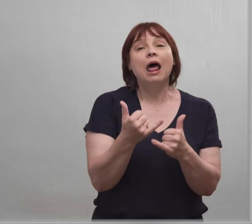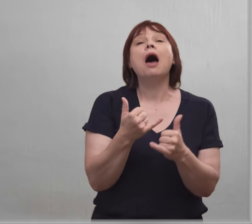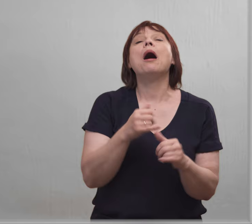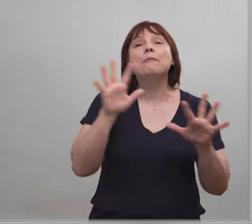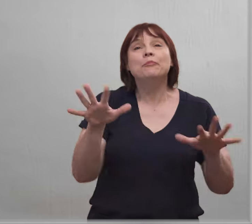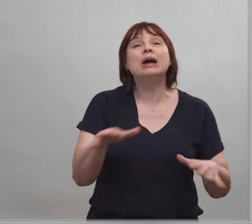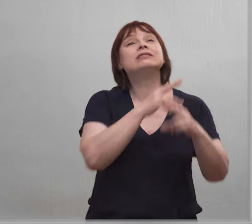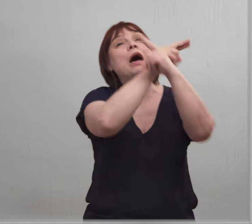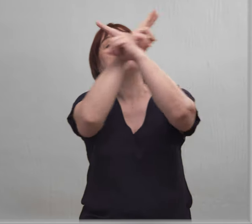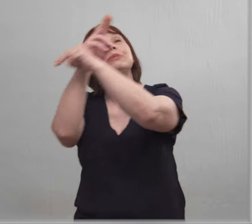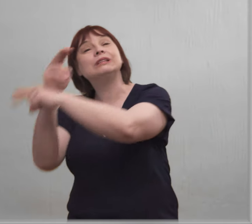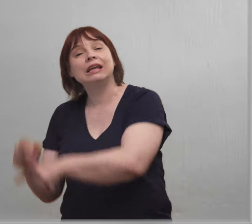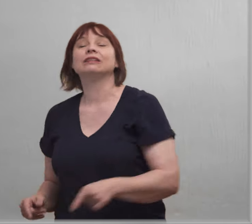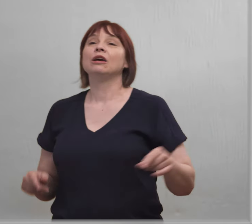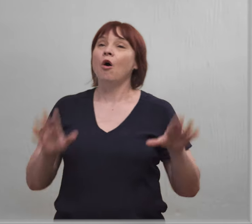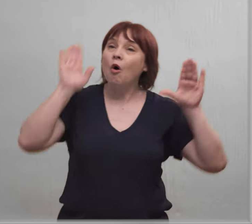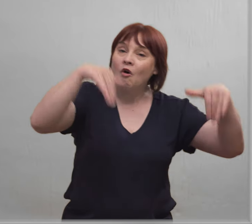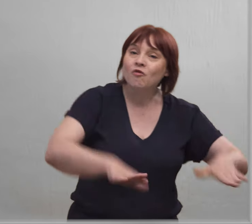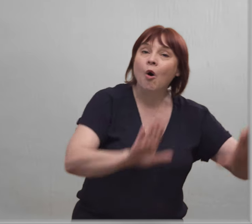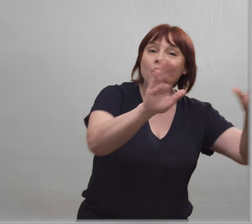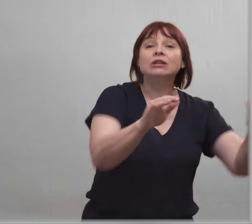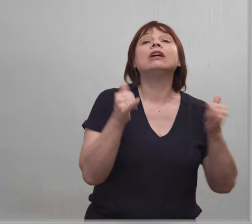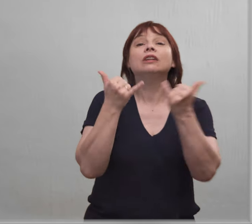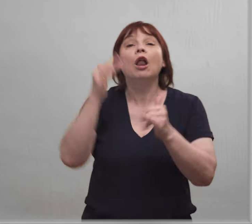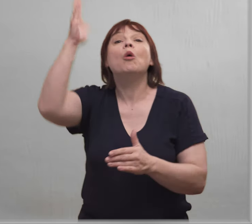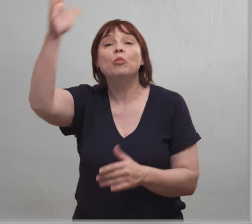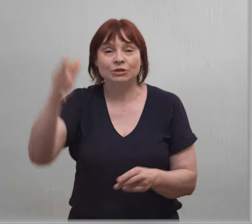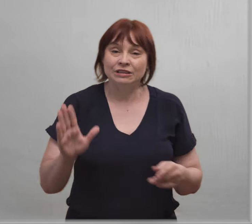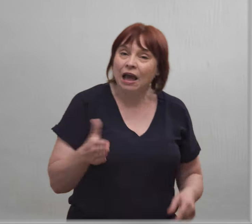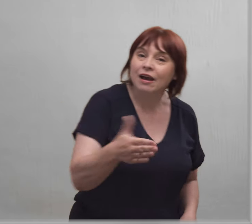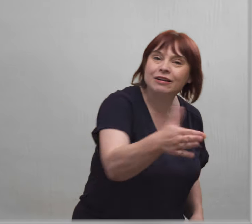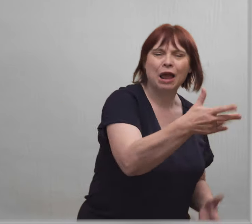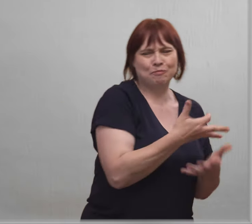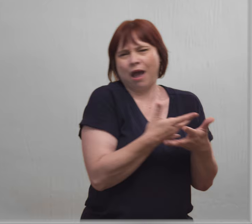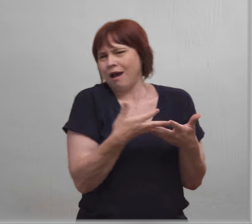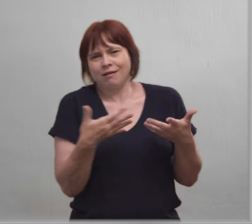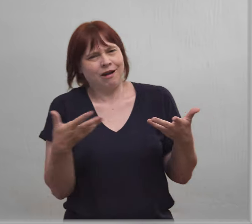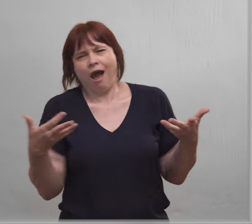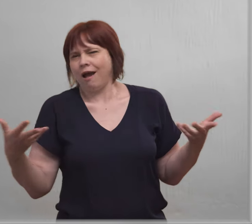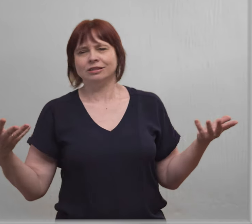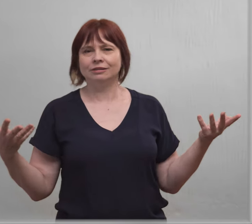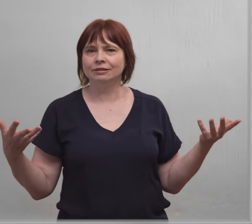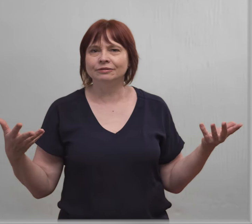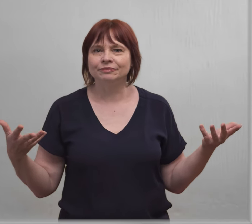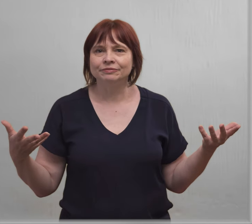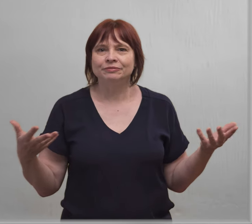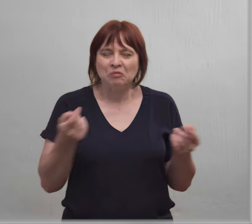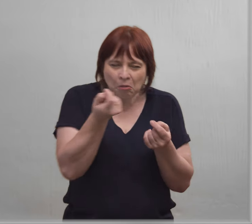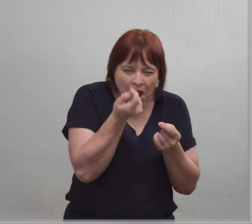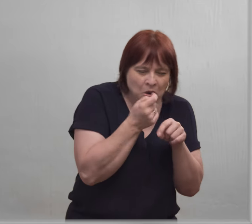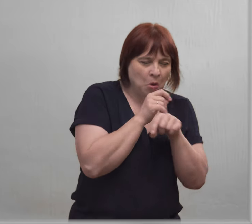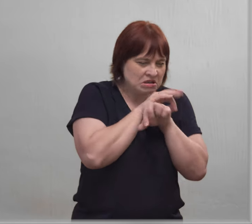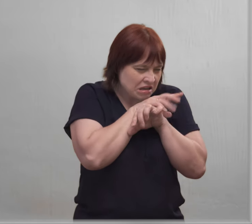небу. Он начинает наполнять воды, наполняет их всякими животными, рыбами, всякими, там, не знаю,